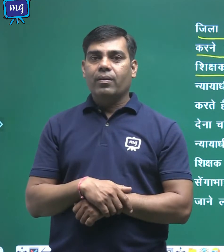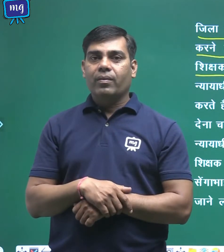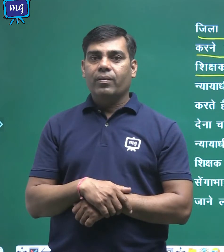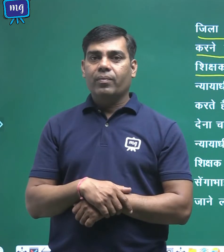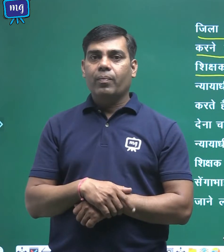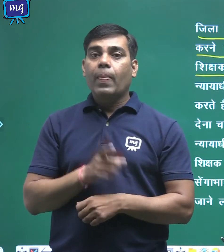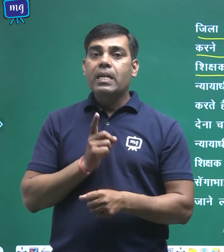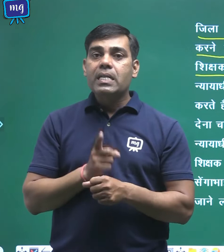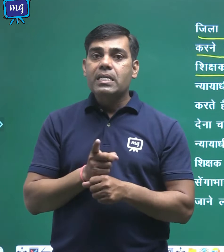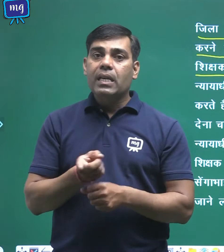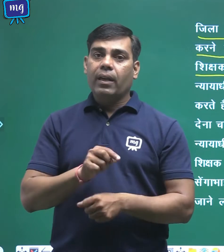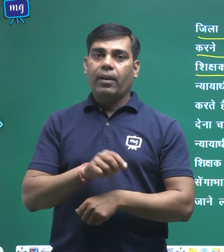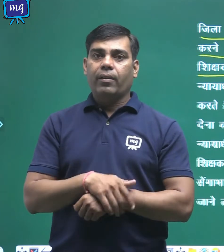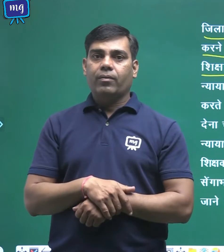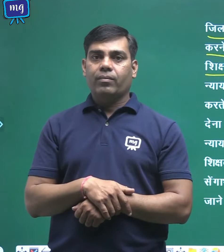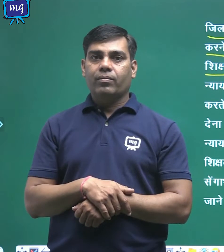शिक्षक ने